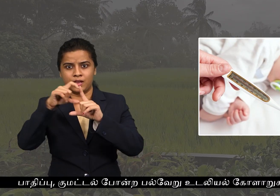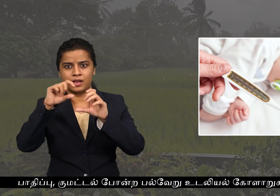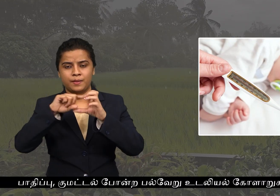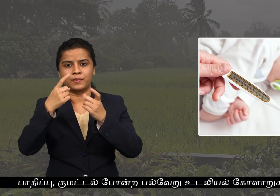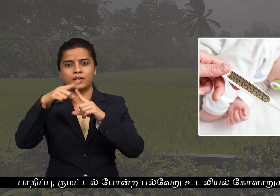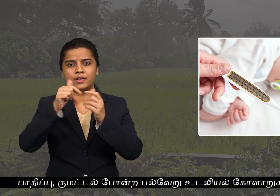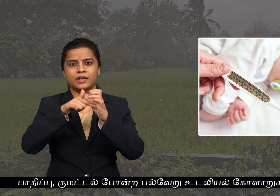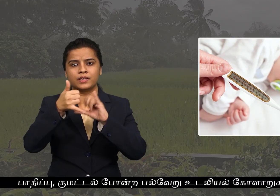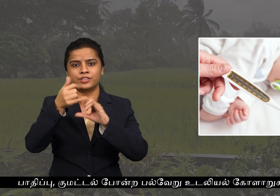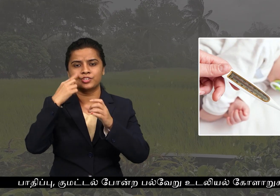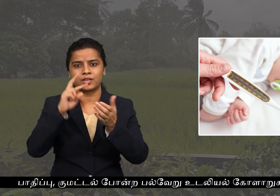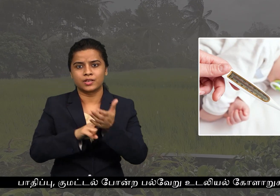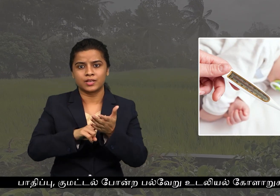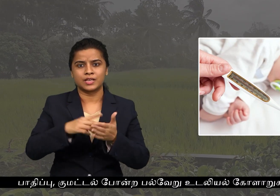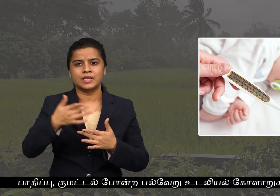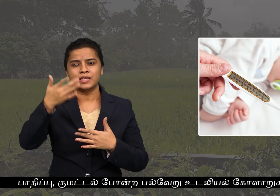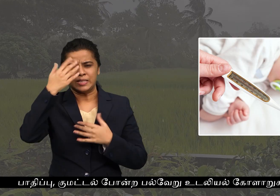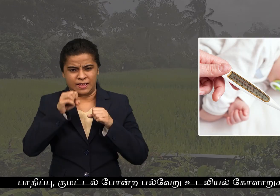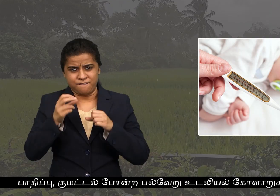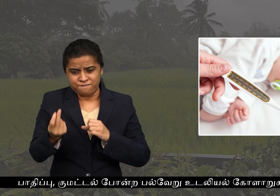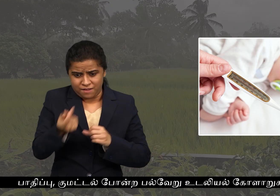பல்வேறு உடலியல் கோளாறுகளை ஏற்படுத்துகிறது.